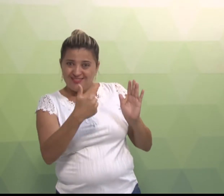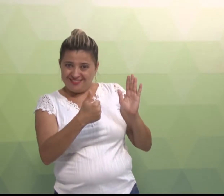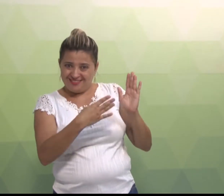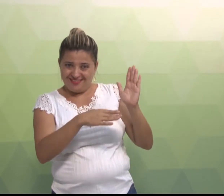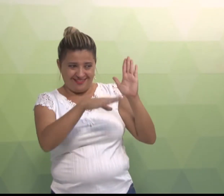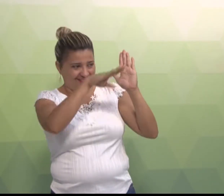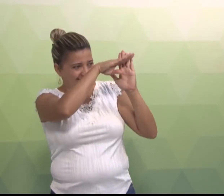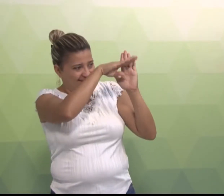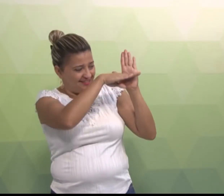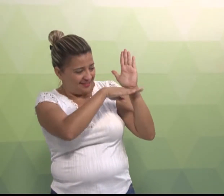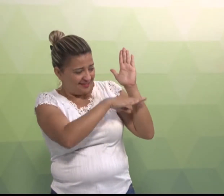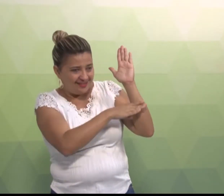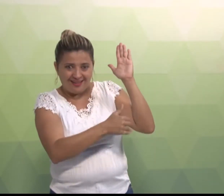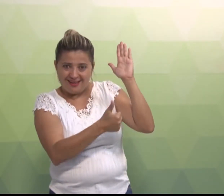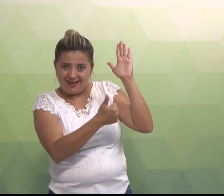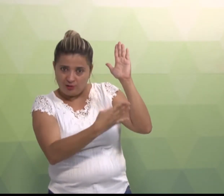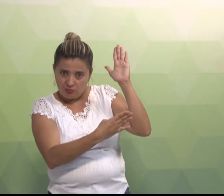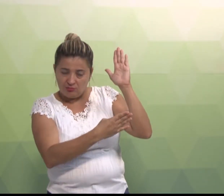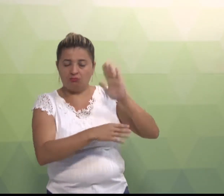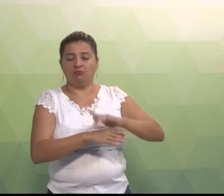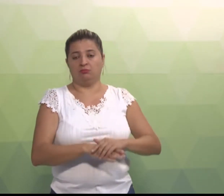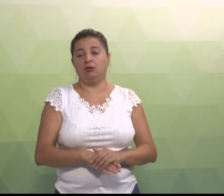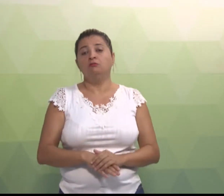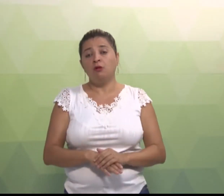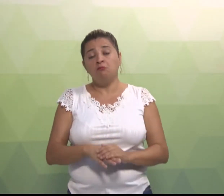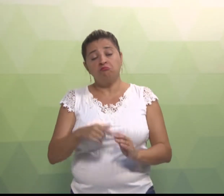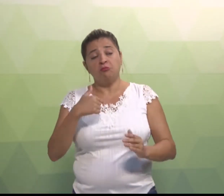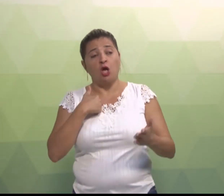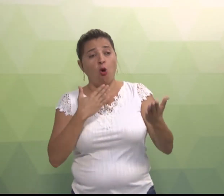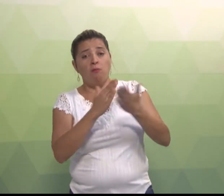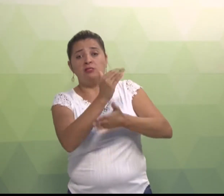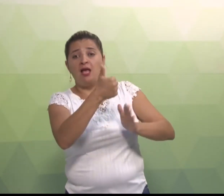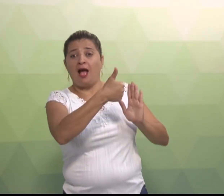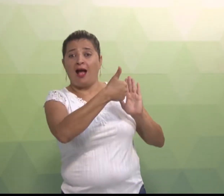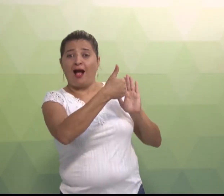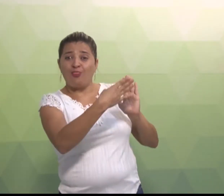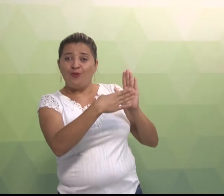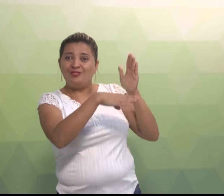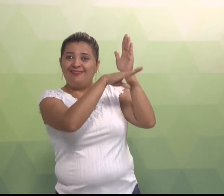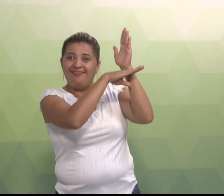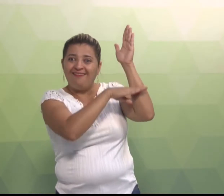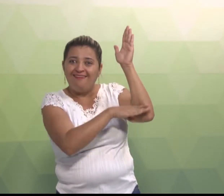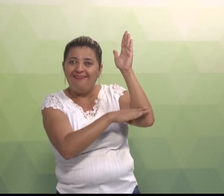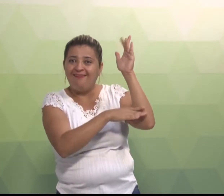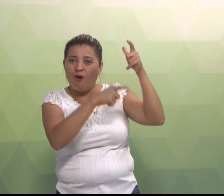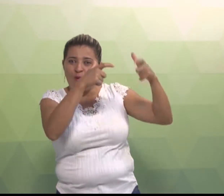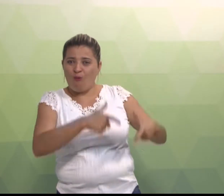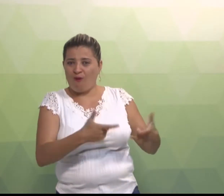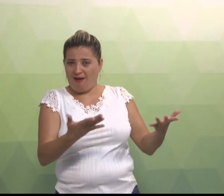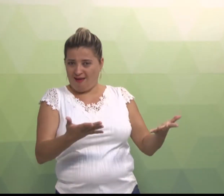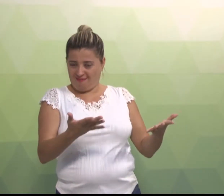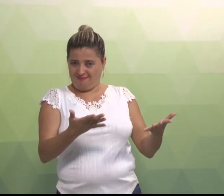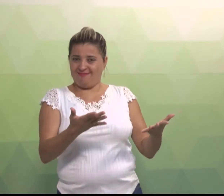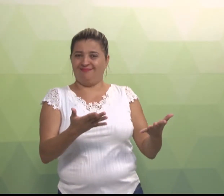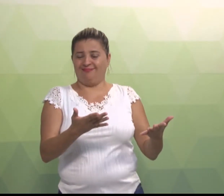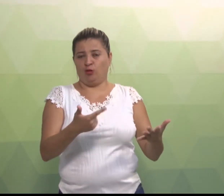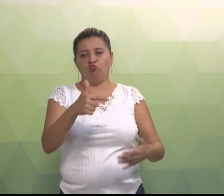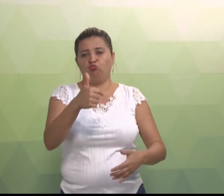fiquei na classificação ali em 14. Então, por exemplo, eu passei naquela classificação, naquele lugar de